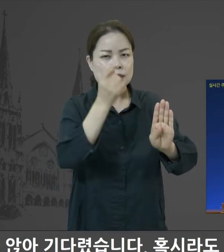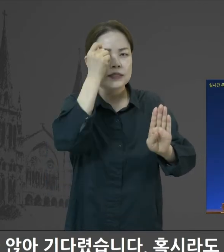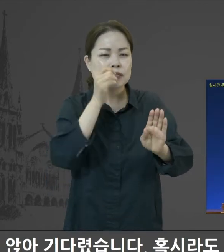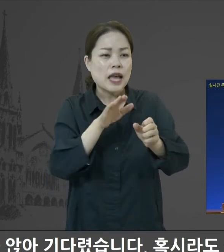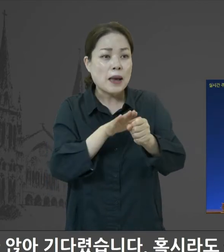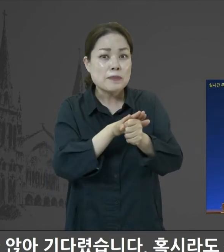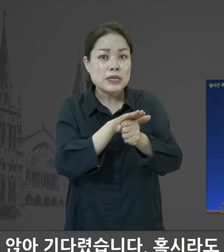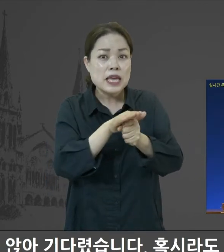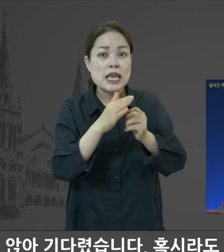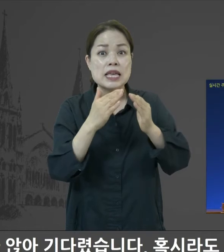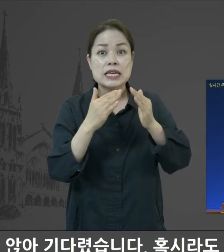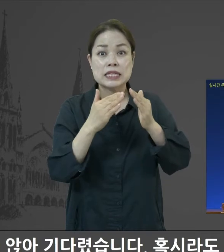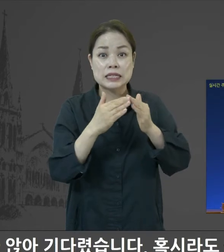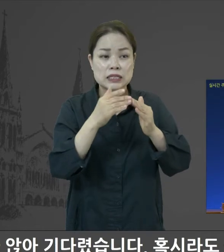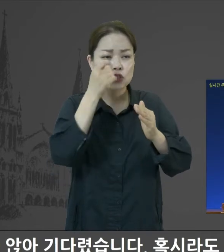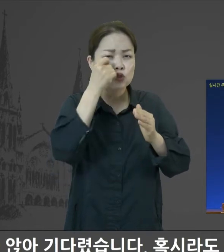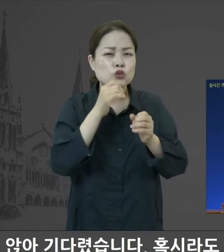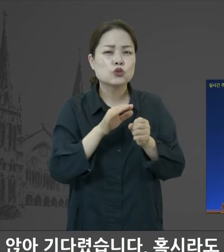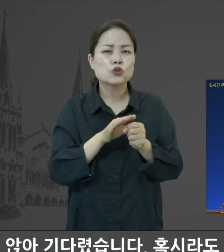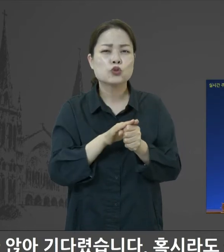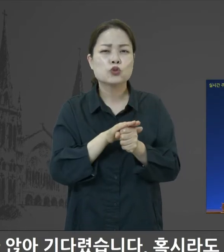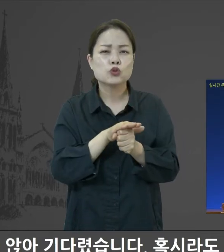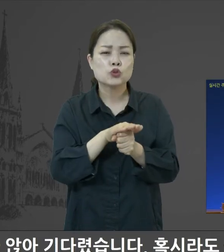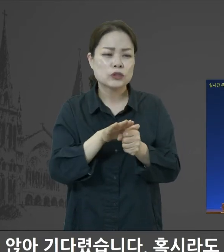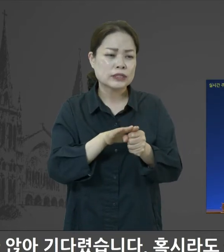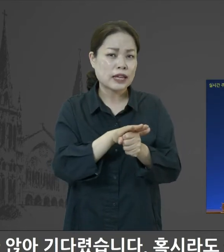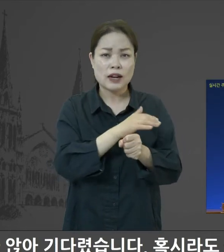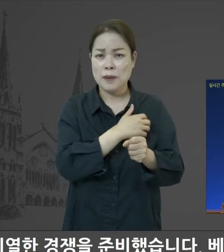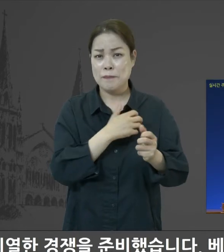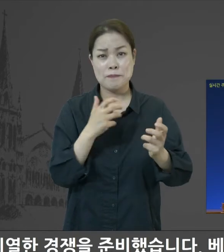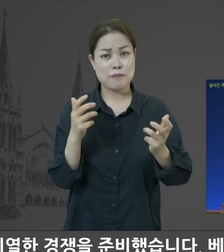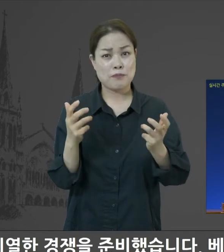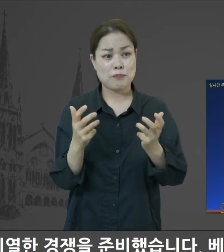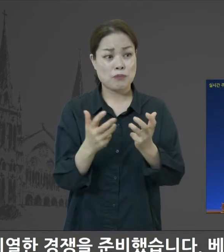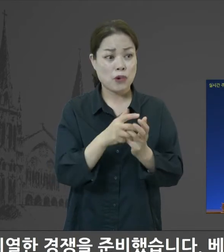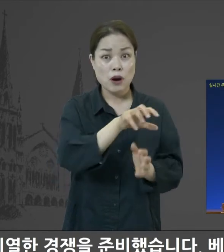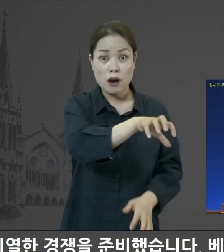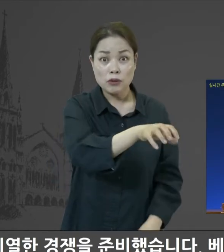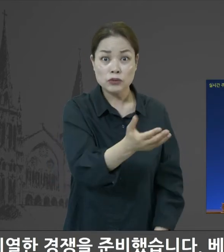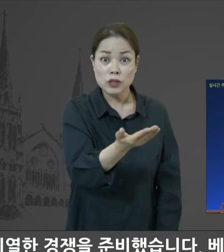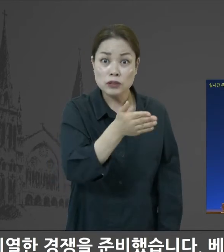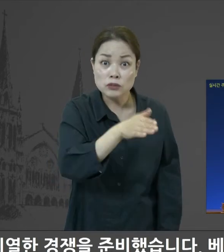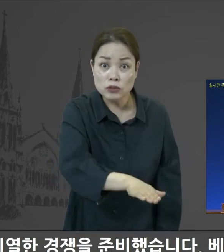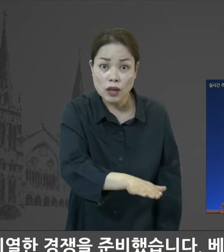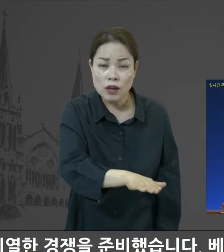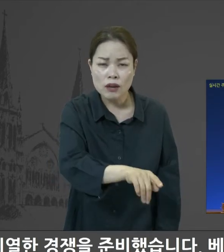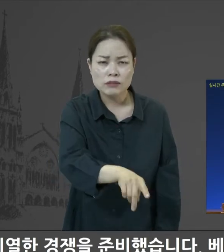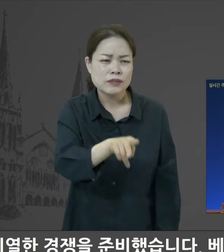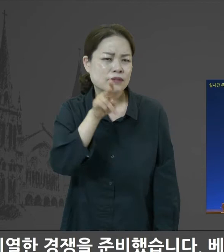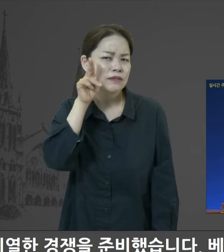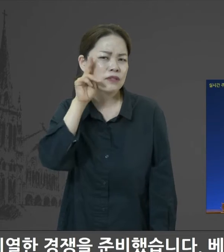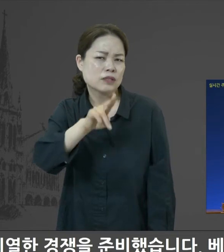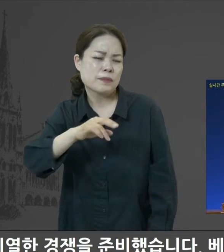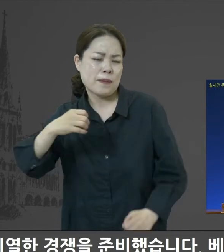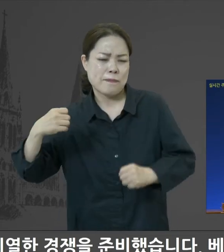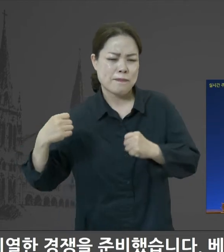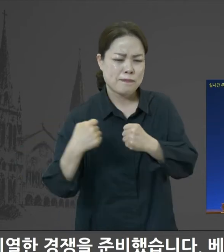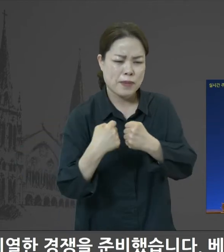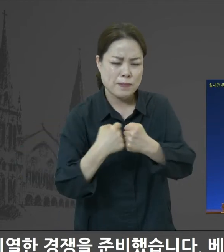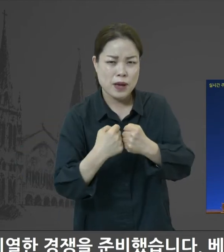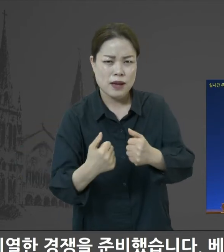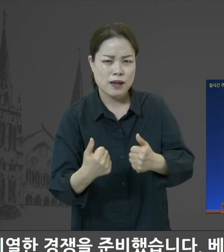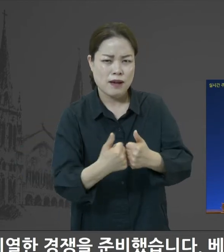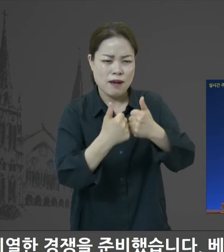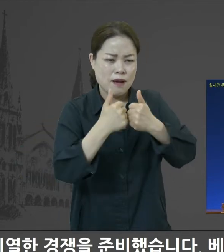자비와 긍휼과 사랑이 넘쳐나야 할 곳인데 그곳에서는 치열한 경쟁만이